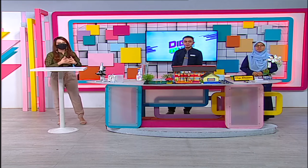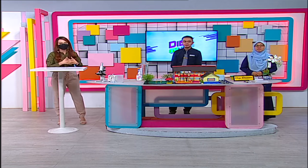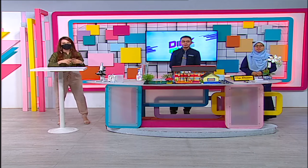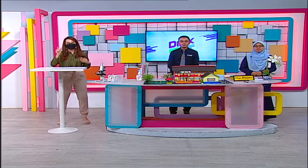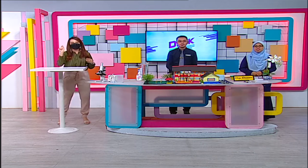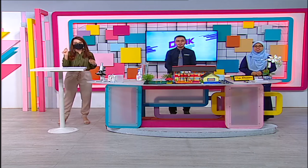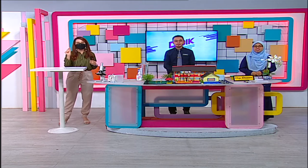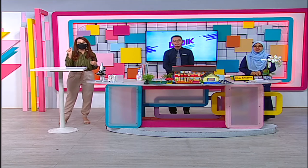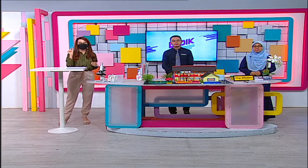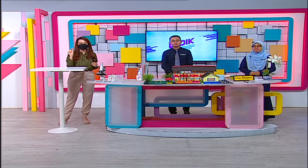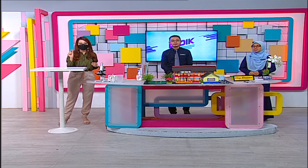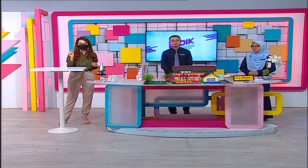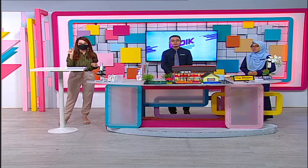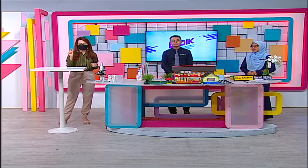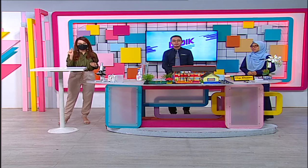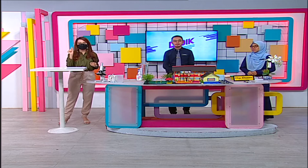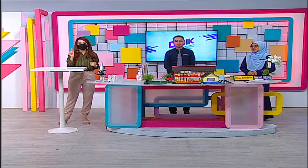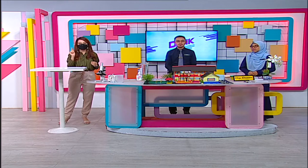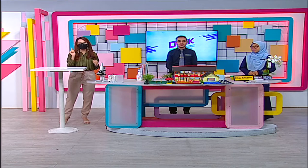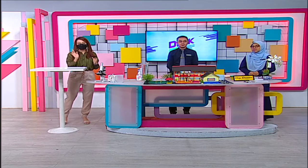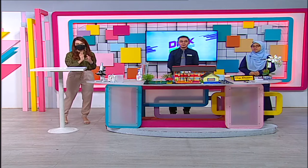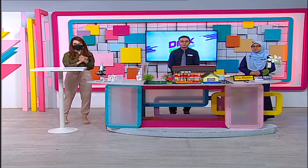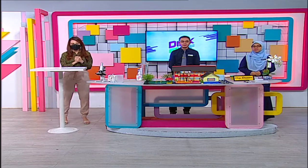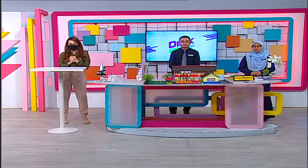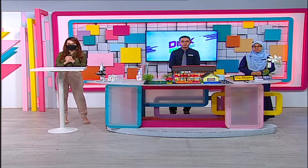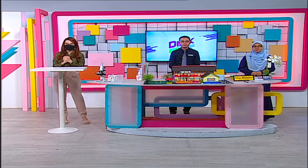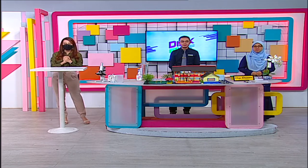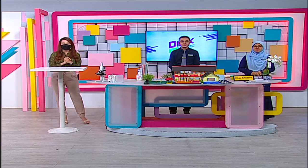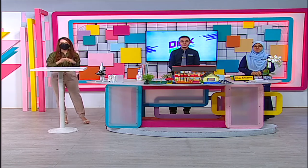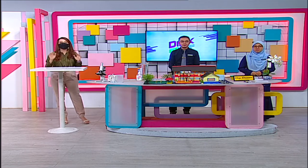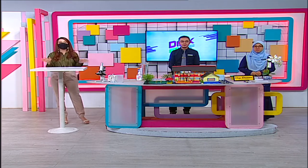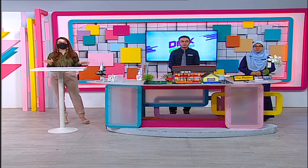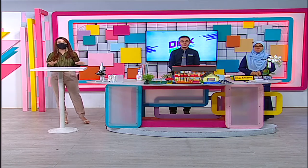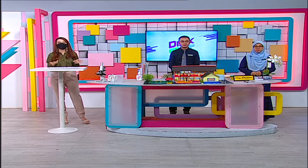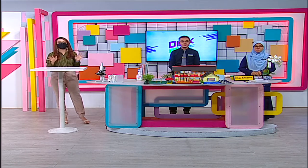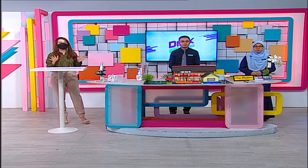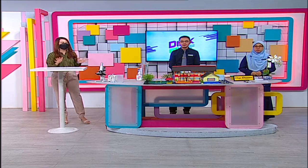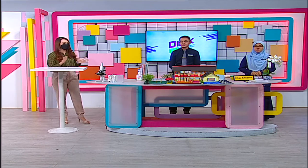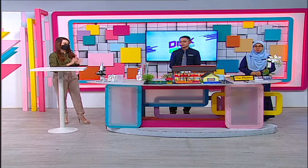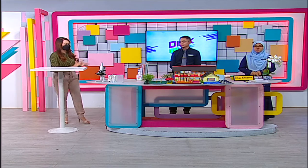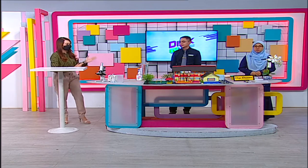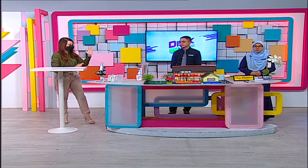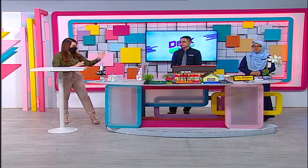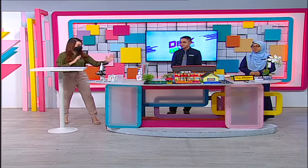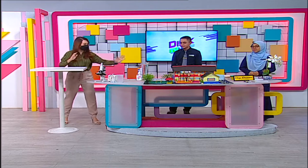rumah. Pastikan keluar bila perlu sahaja. Sama-sama kita bantu mengurangkan kes kita setiap hari. Baik, di depan saya